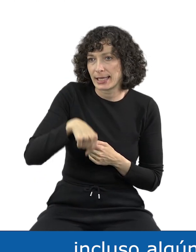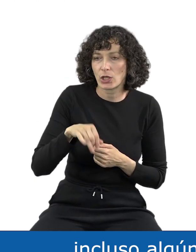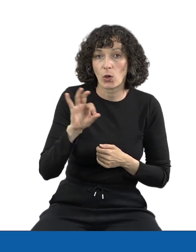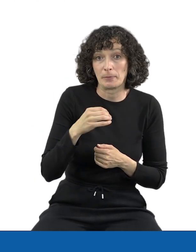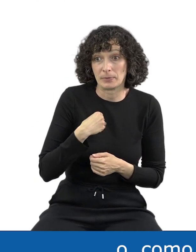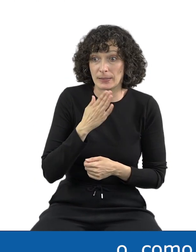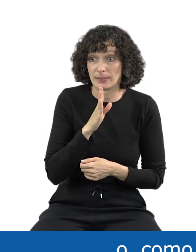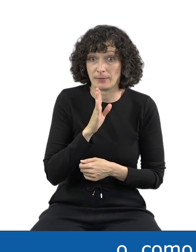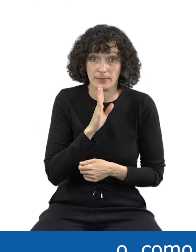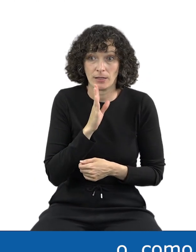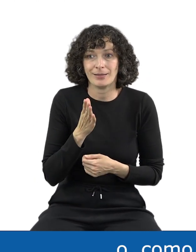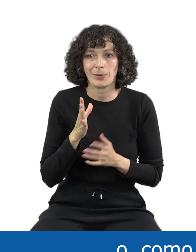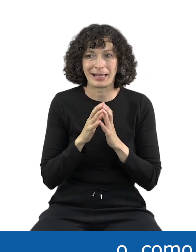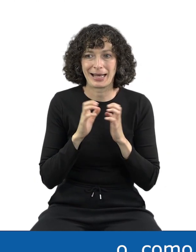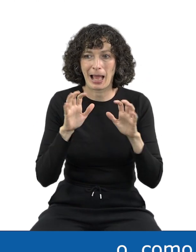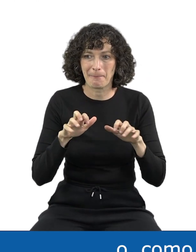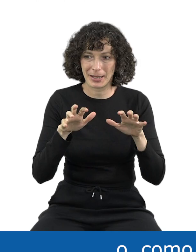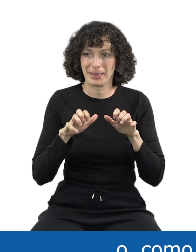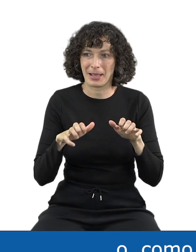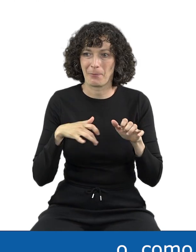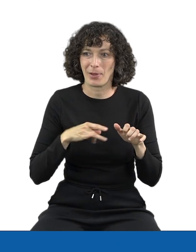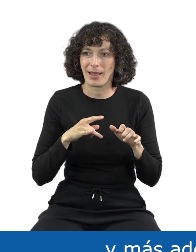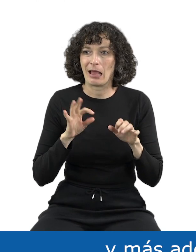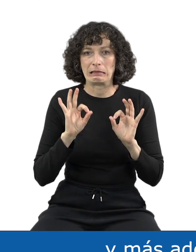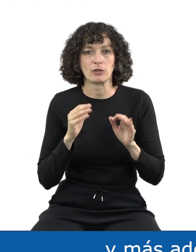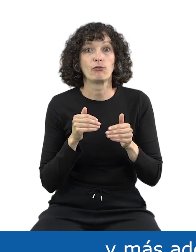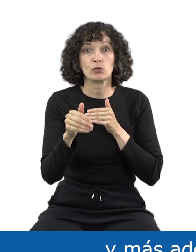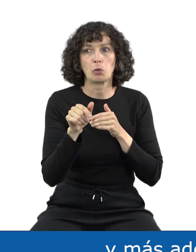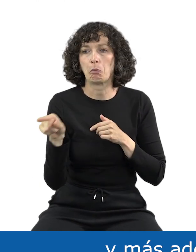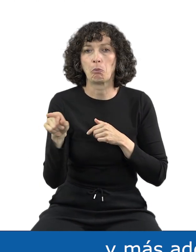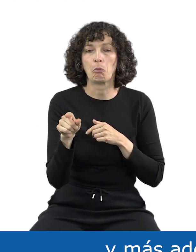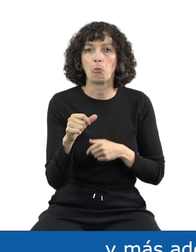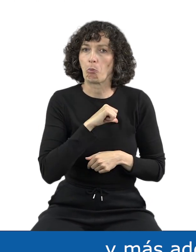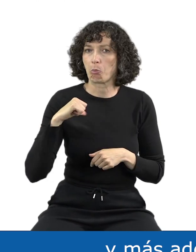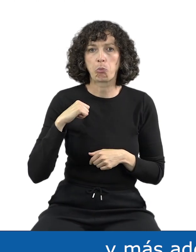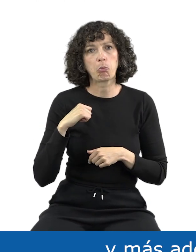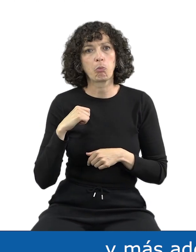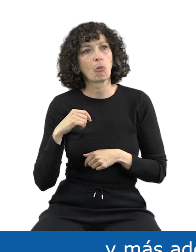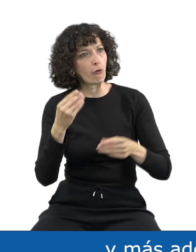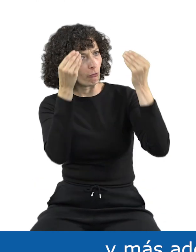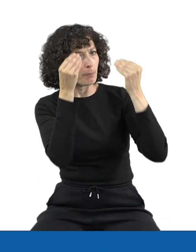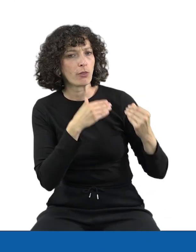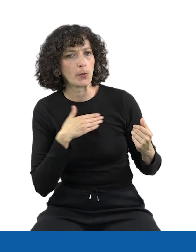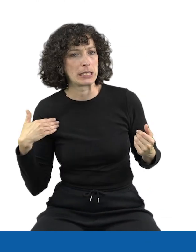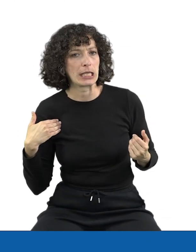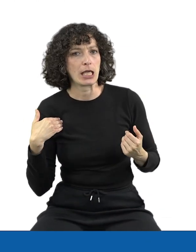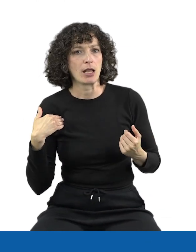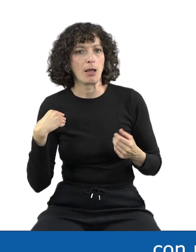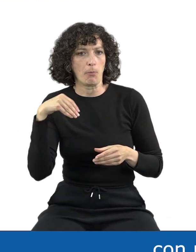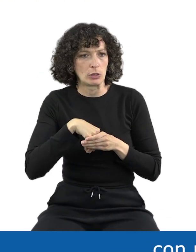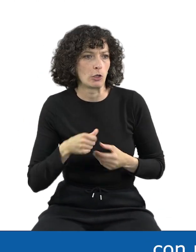aquí o como digo, que les entre ese gusanillo de aprender y más adelante por su cuenta quieran formarse